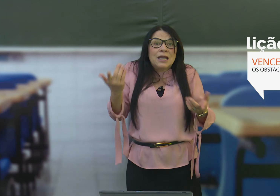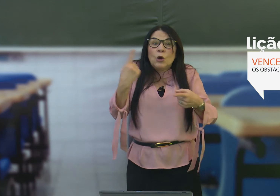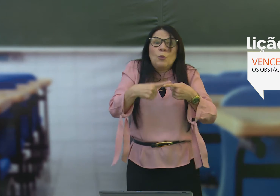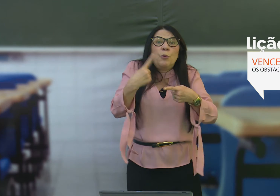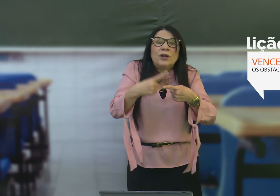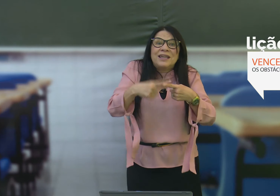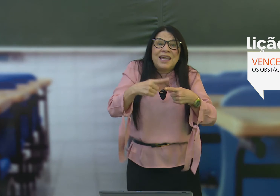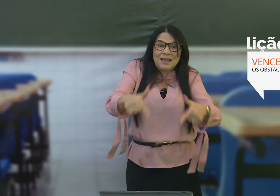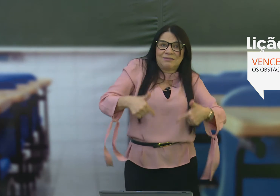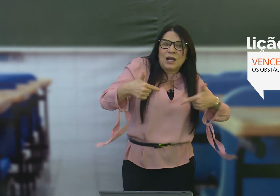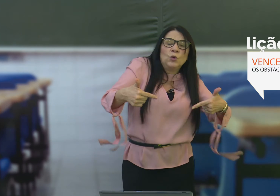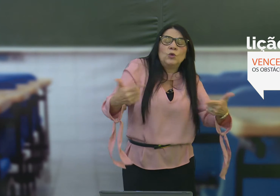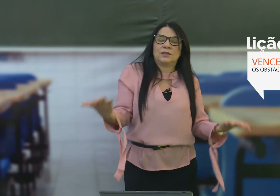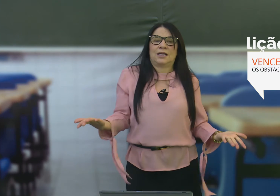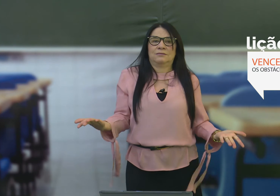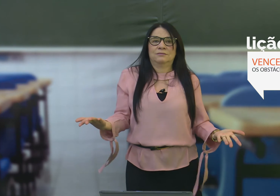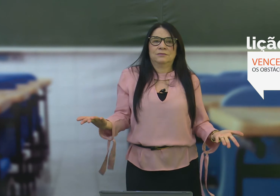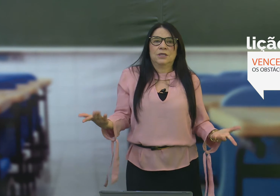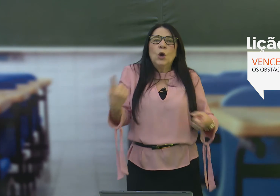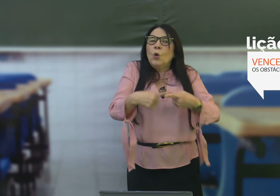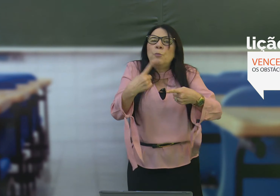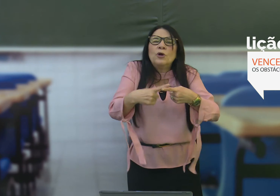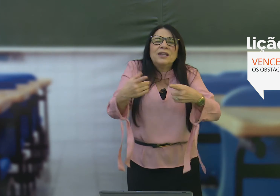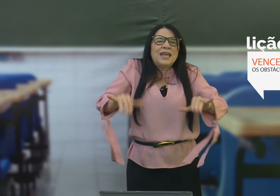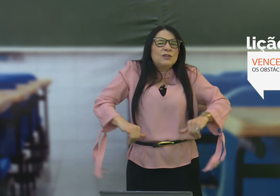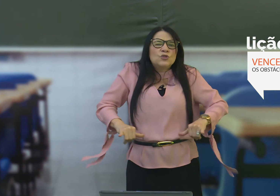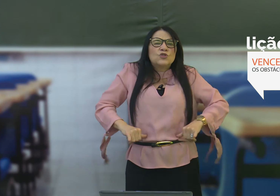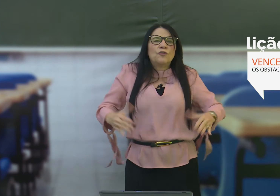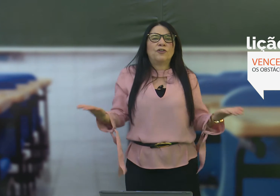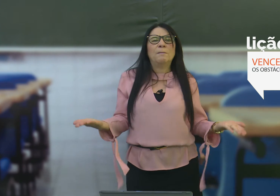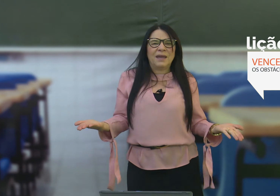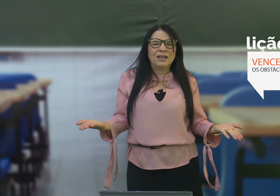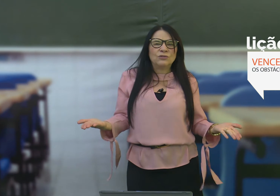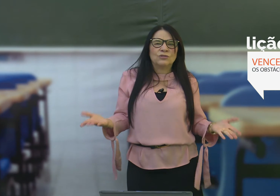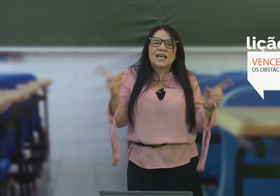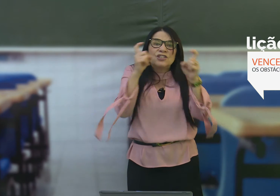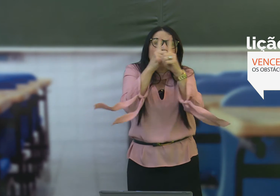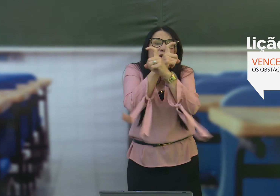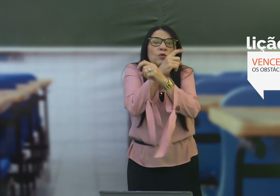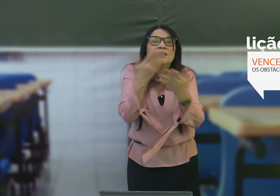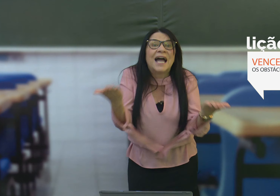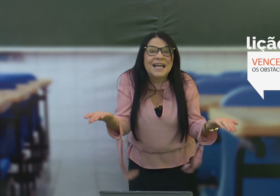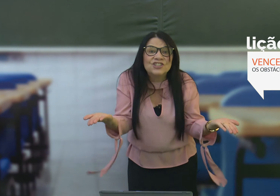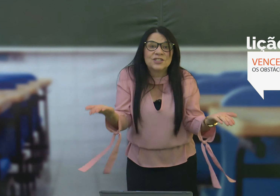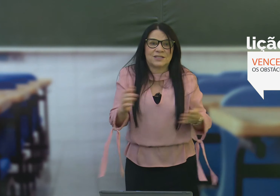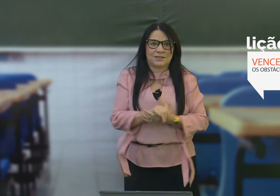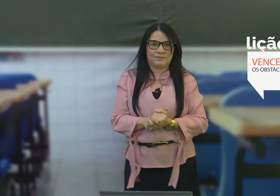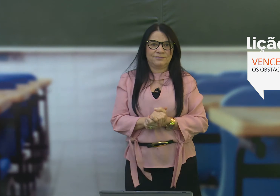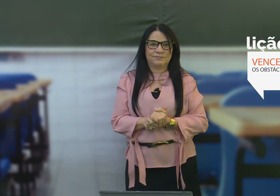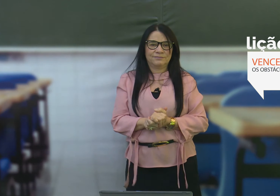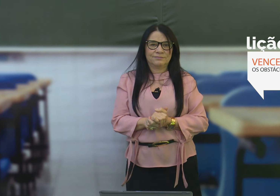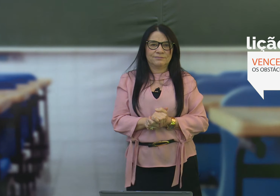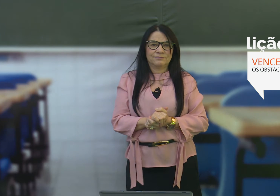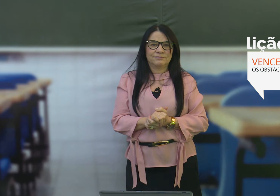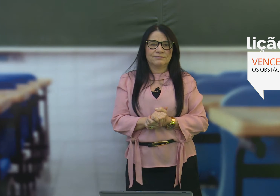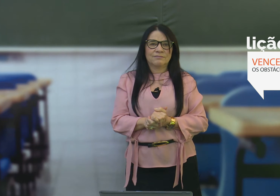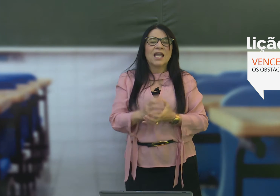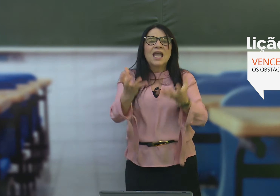o porquê da luta, o porquê do sofrimento, das dificuldades.